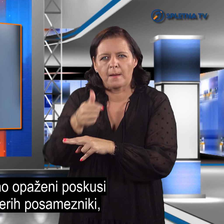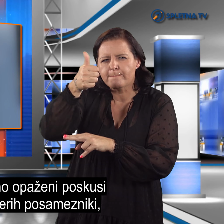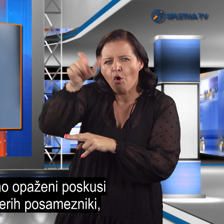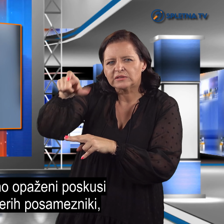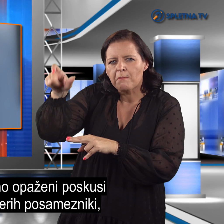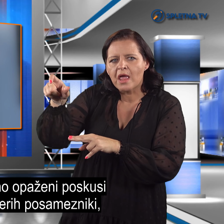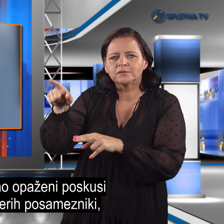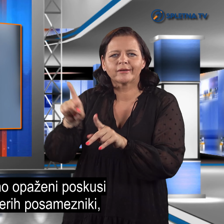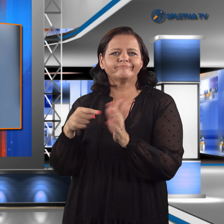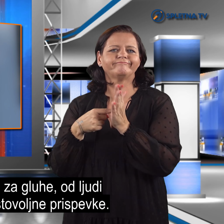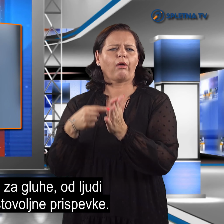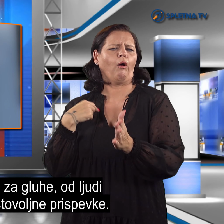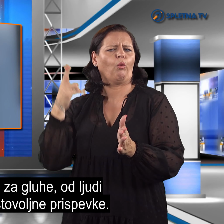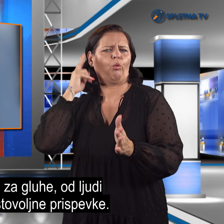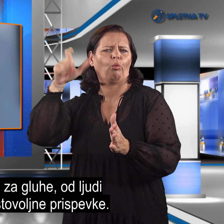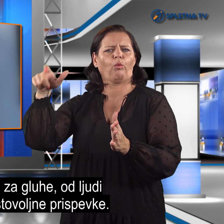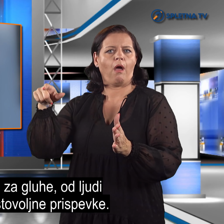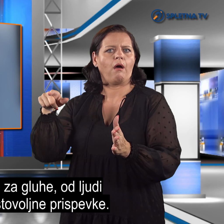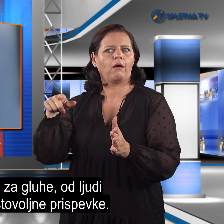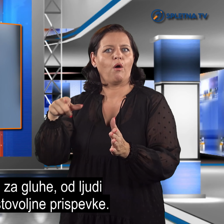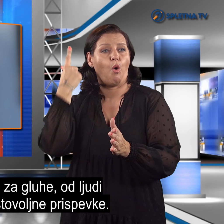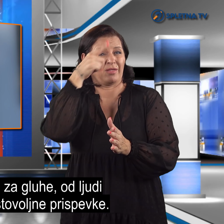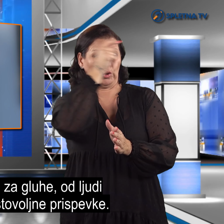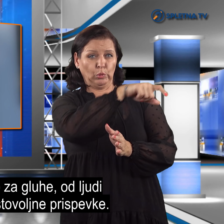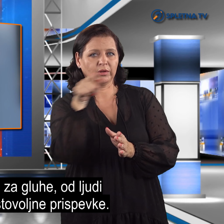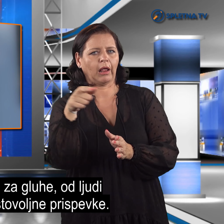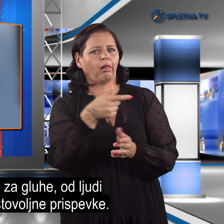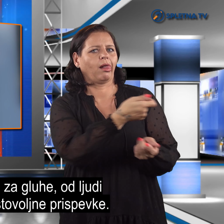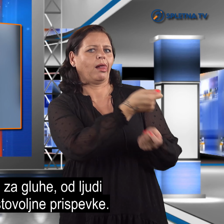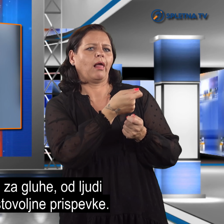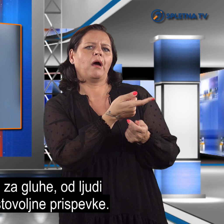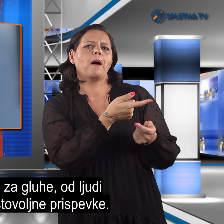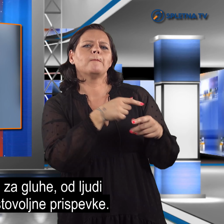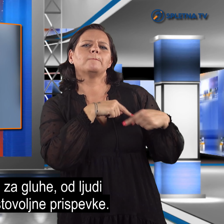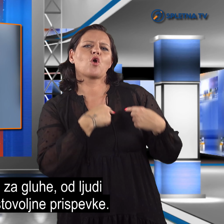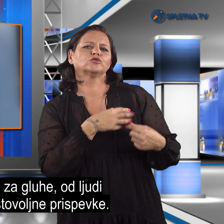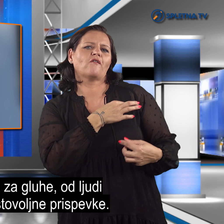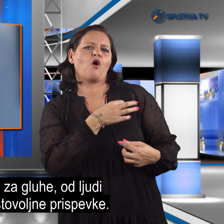katerih posamezniki, ki se izdajajo za gluhe, od ljudi izvabljajo prostovoljne prispevke.